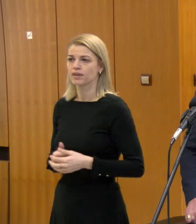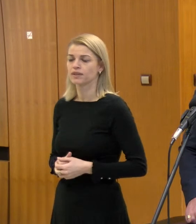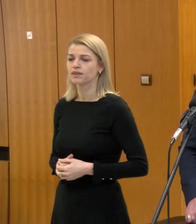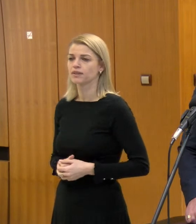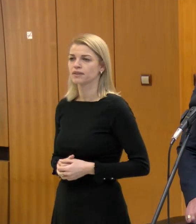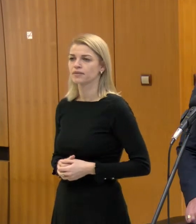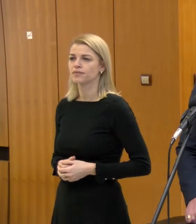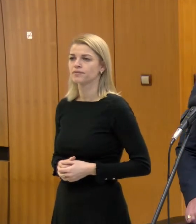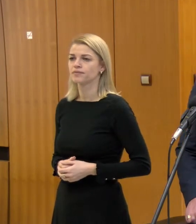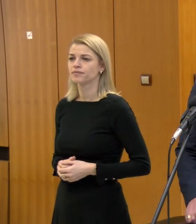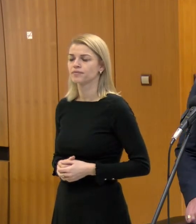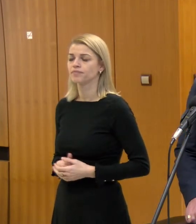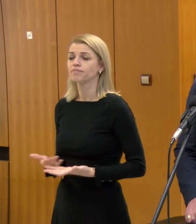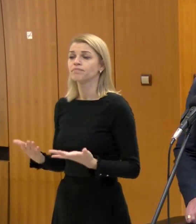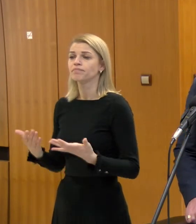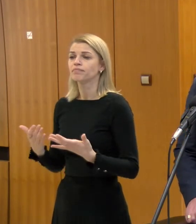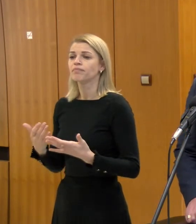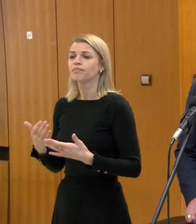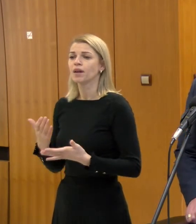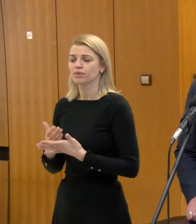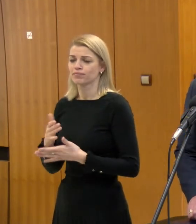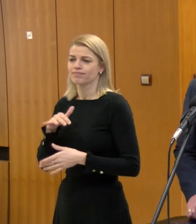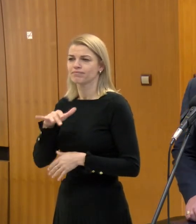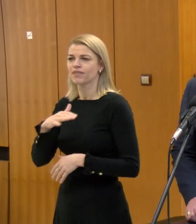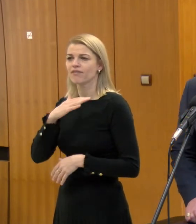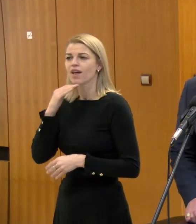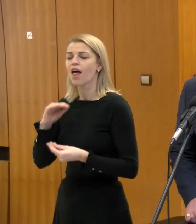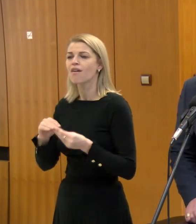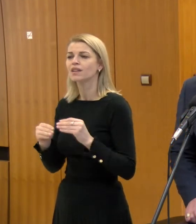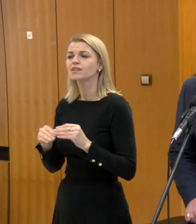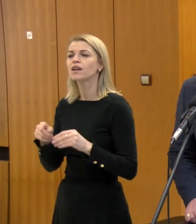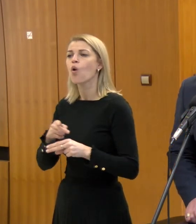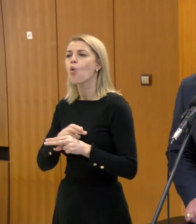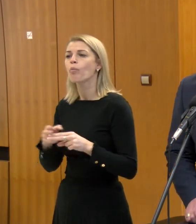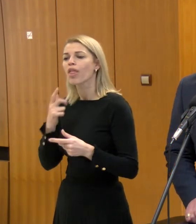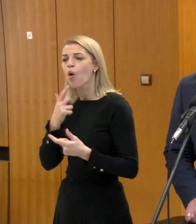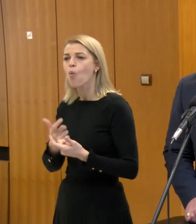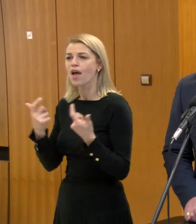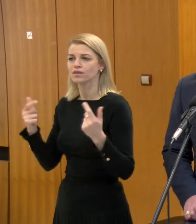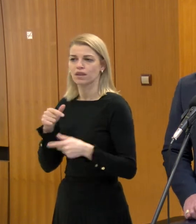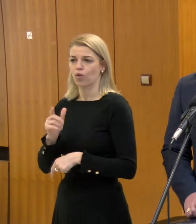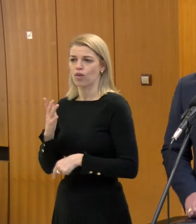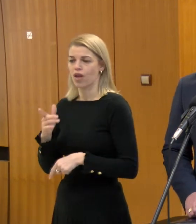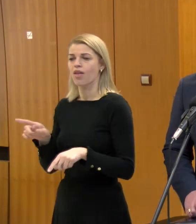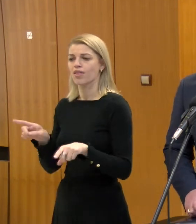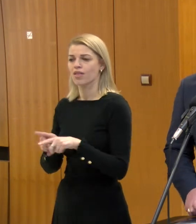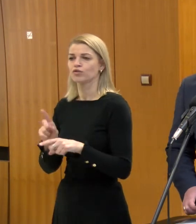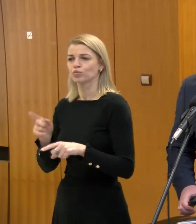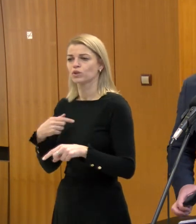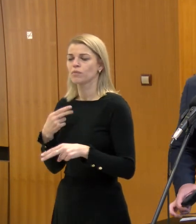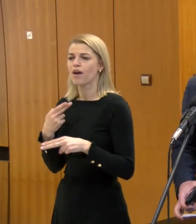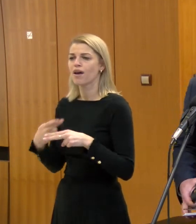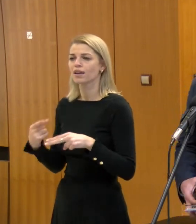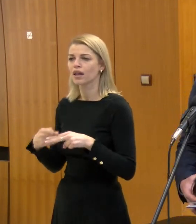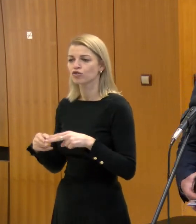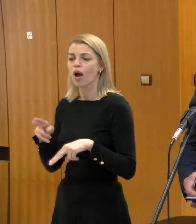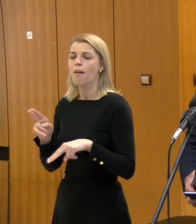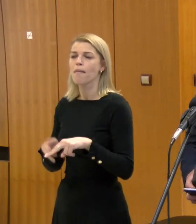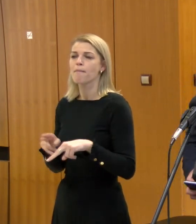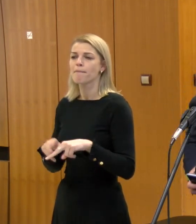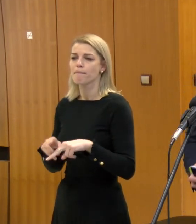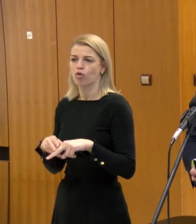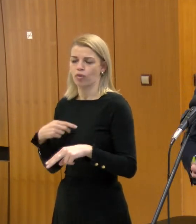Ja viem, ja si to uvedomujem, preto hovorím, je tam veľmi veľa vecí, ktoré ešte nie je úplne ujasnené, čiže my si to tiež musíme prejsť a potom sa k